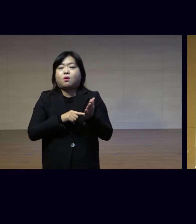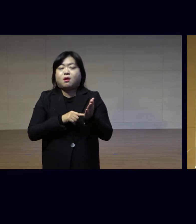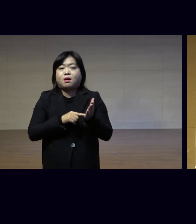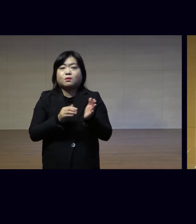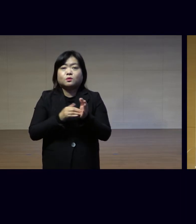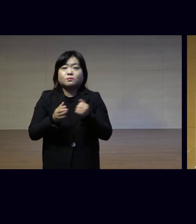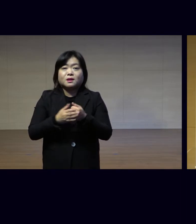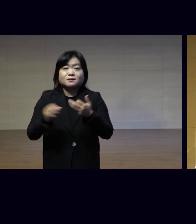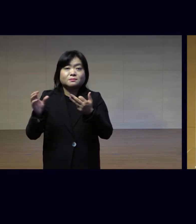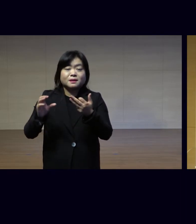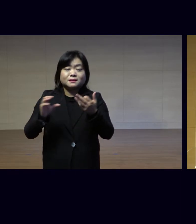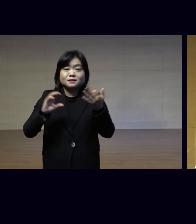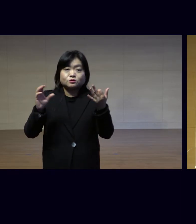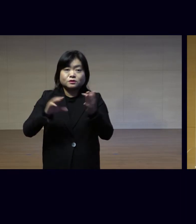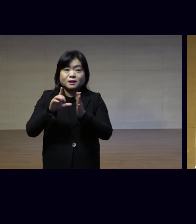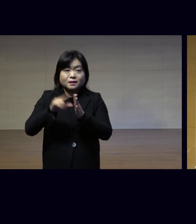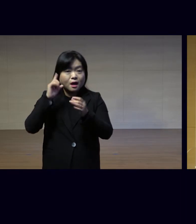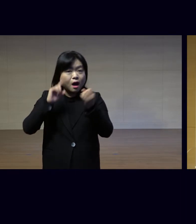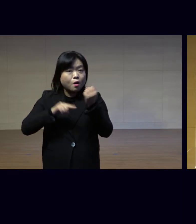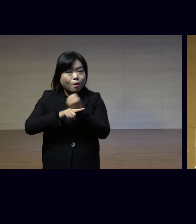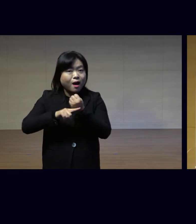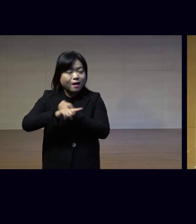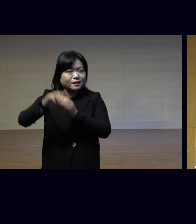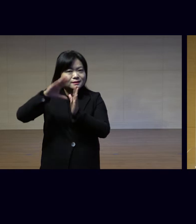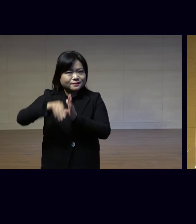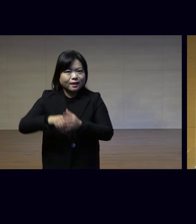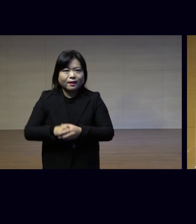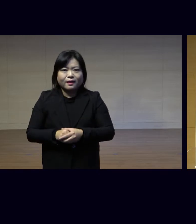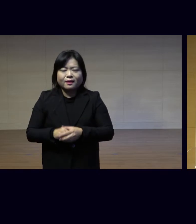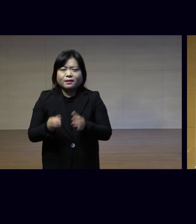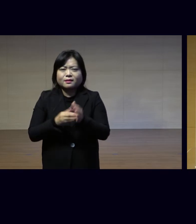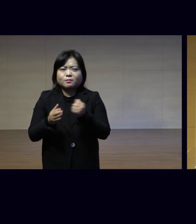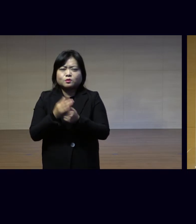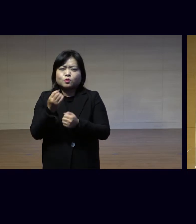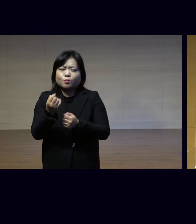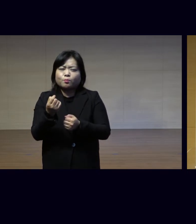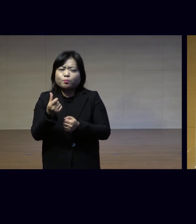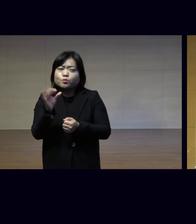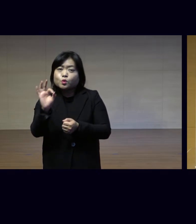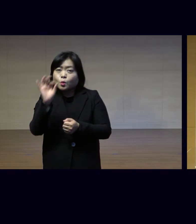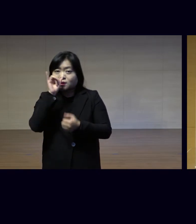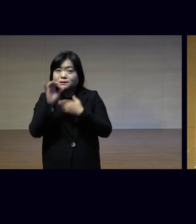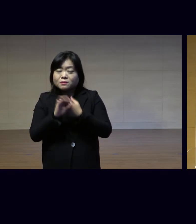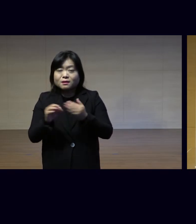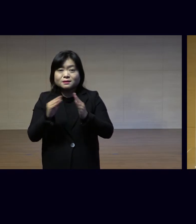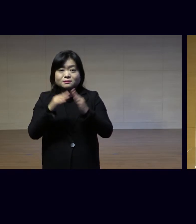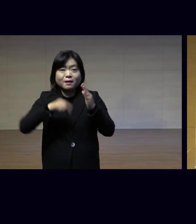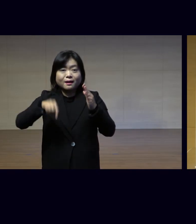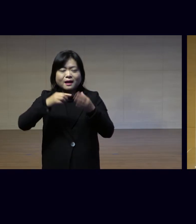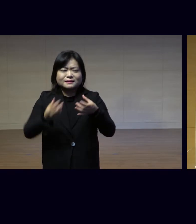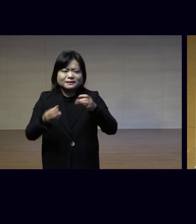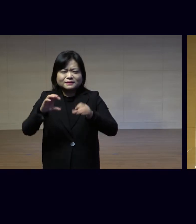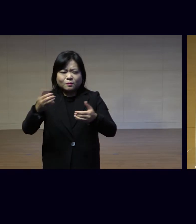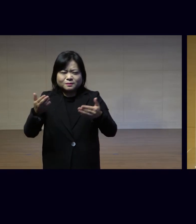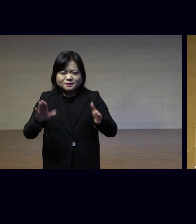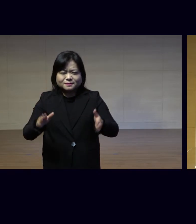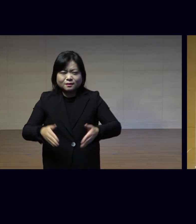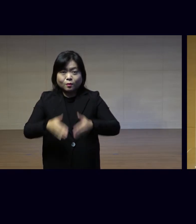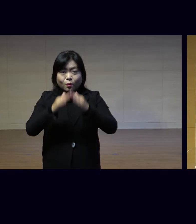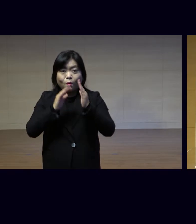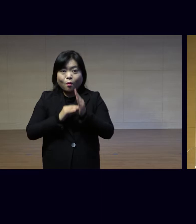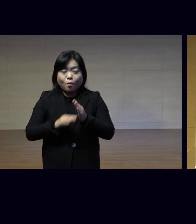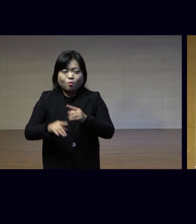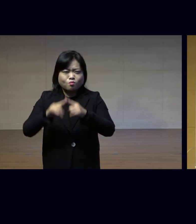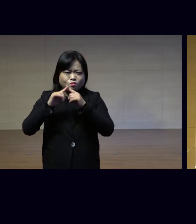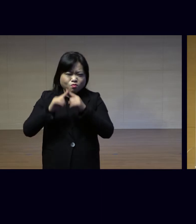이제 18세기, 19세기에는 과학의 시대예요. 또 조금 돈 있는 사람들은 집안에다가 실험실을 차려놓고